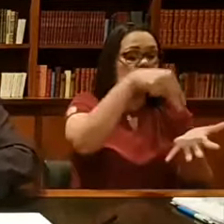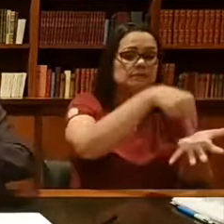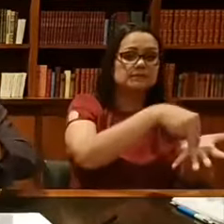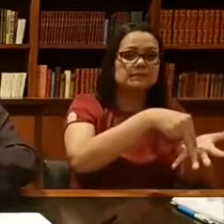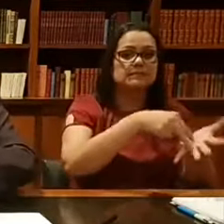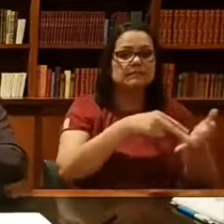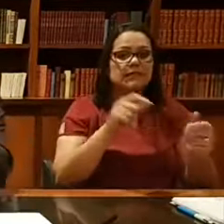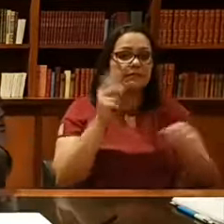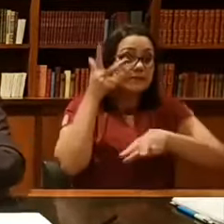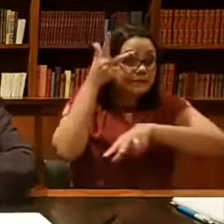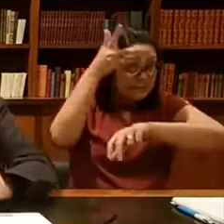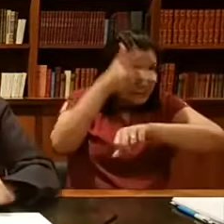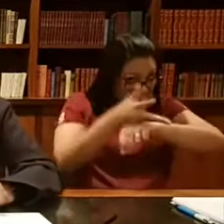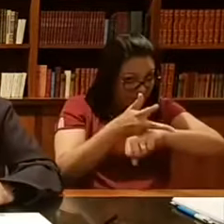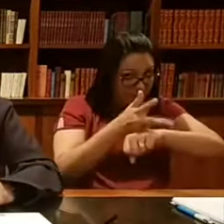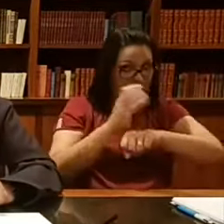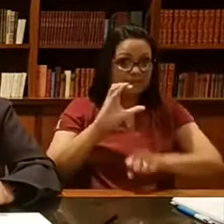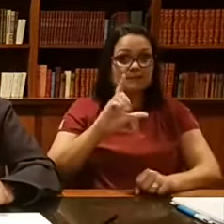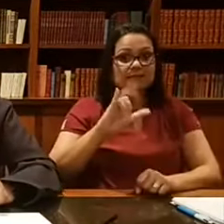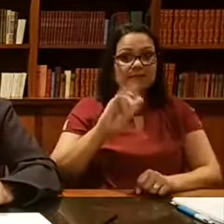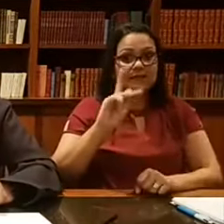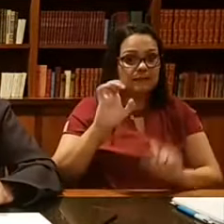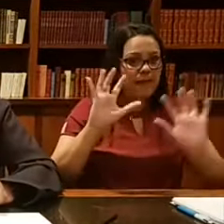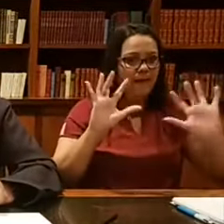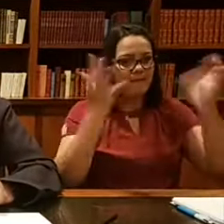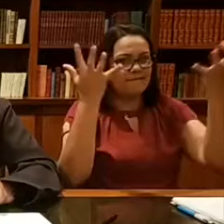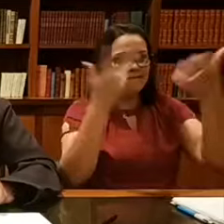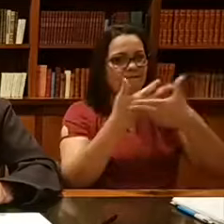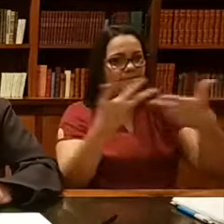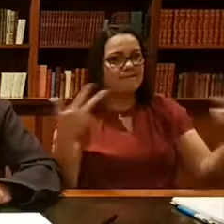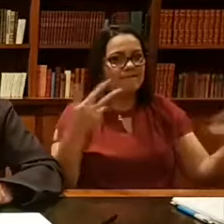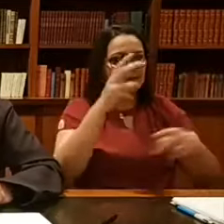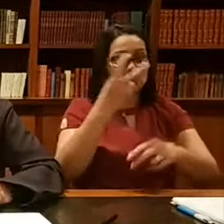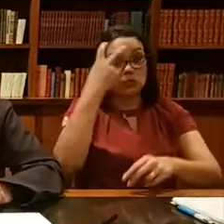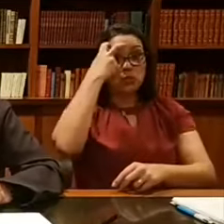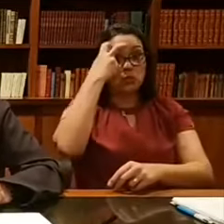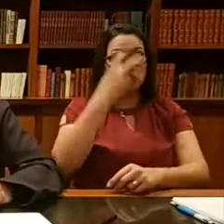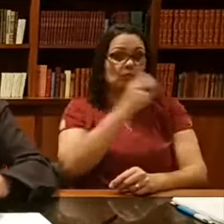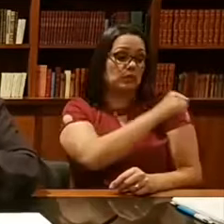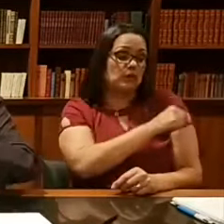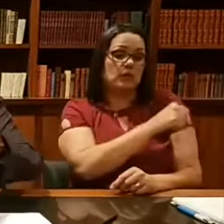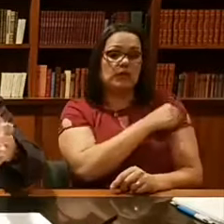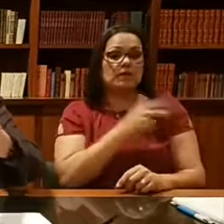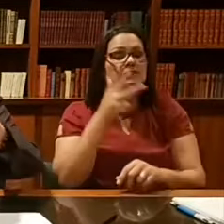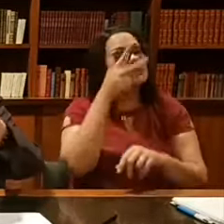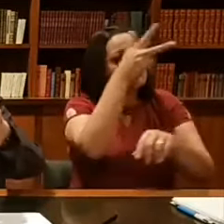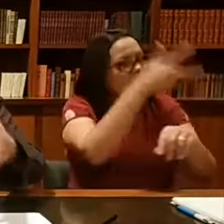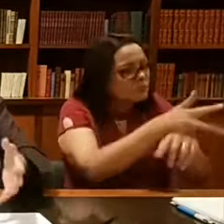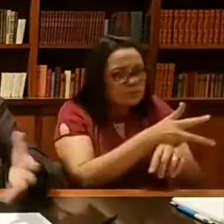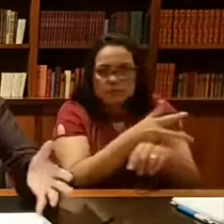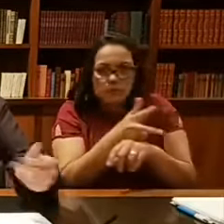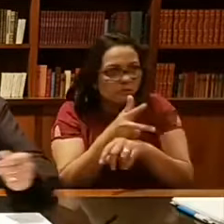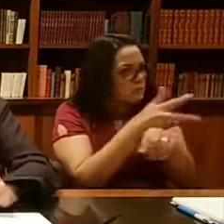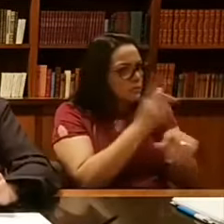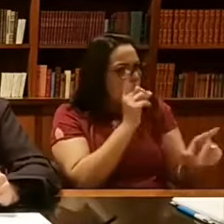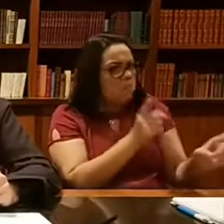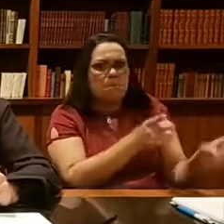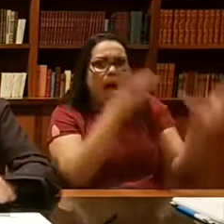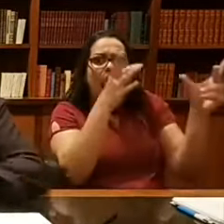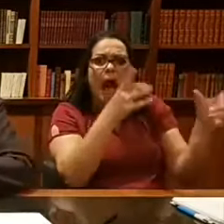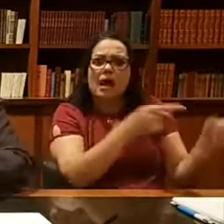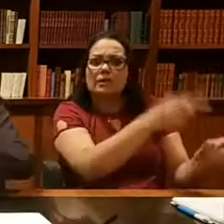um clipe, né, para um evento cultural lá no Rio de Janeiro. Então eles mostram tocando fogo em partes da Floresta